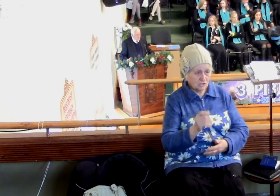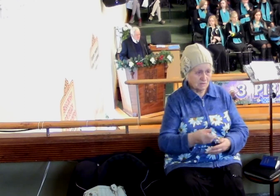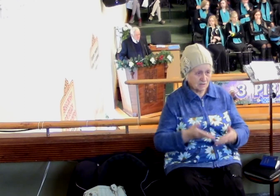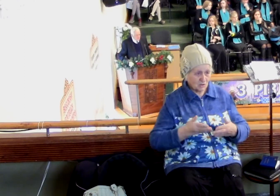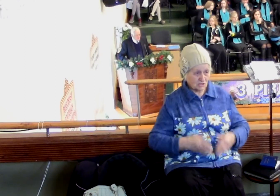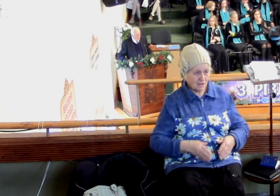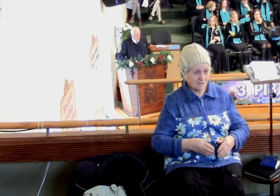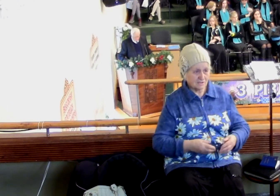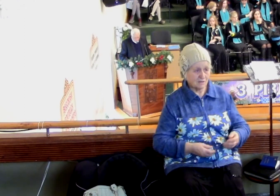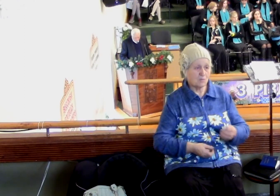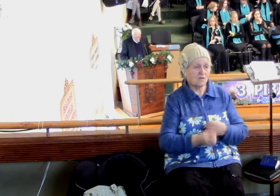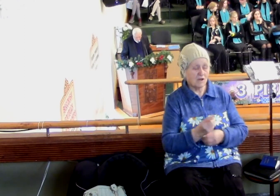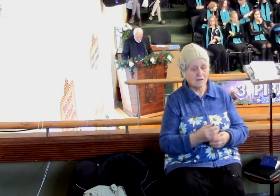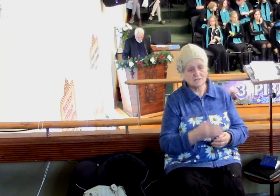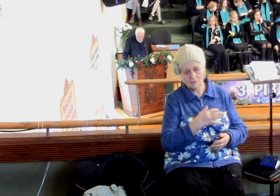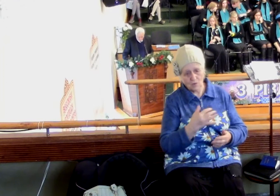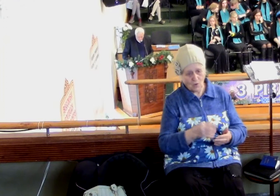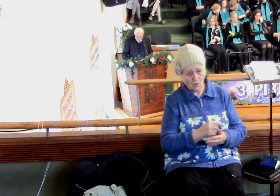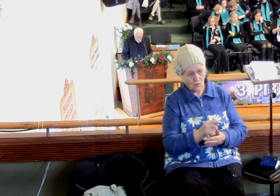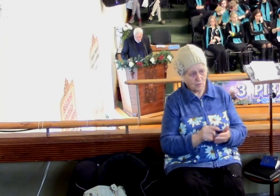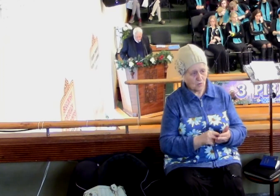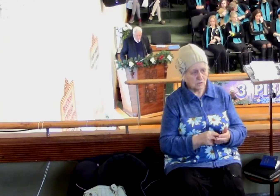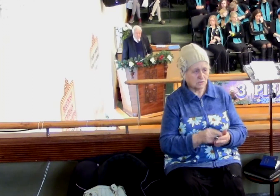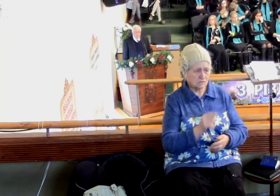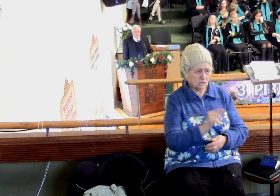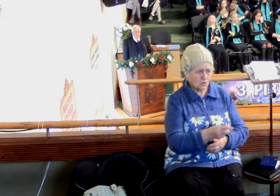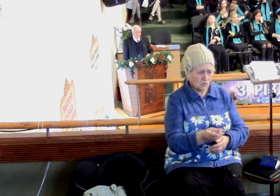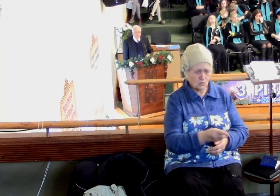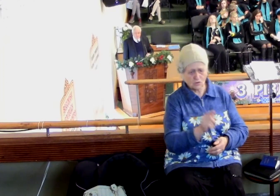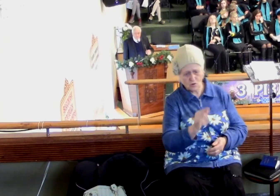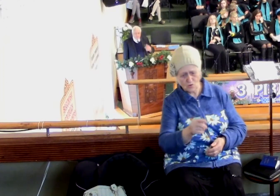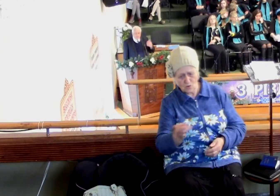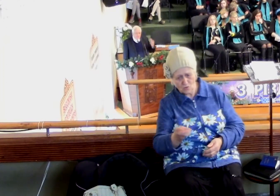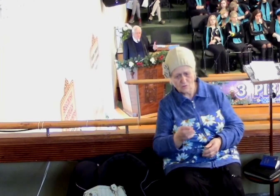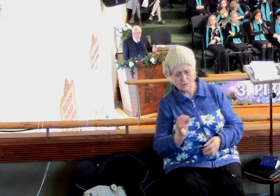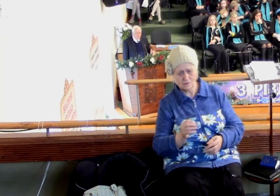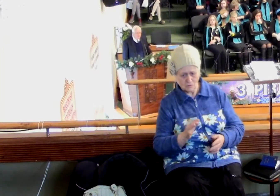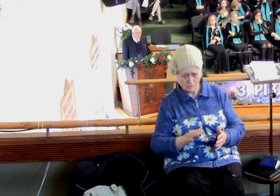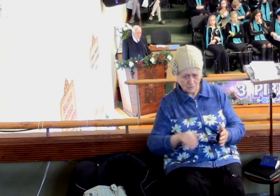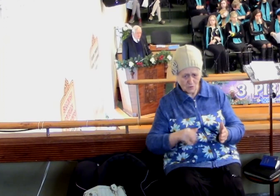жизнь. Я хочу, друзья, сегодня прочитать о том, кого мир